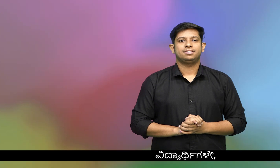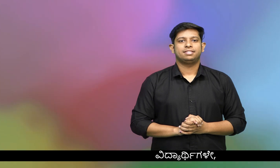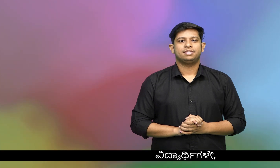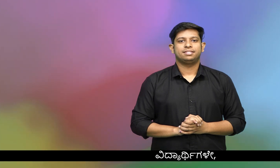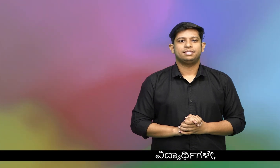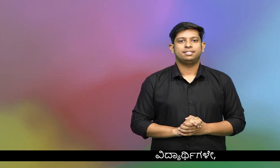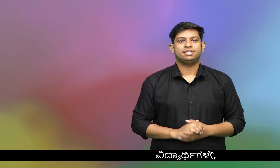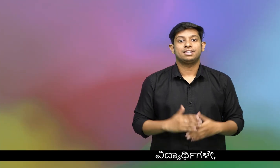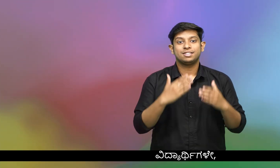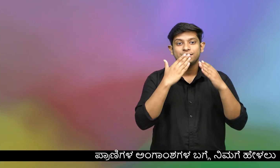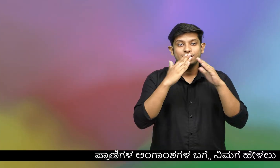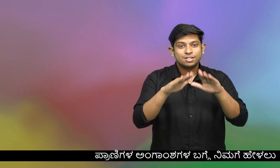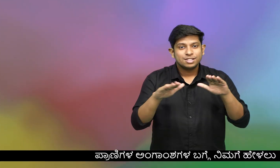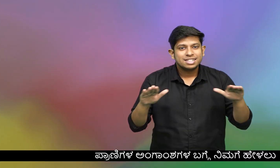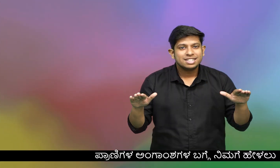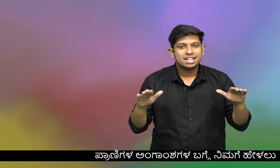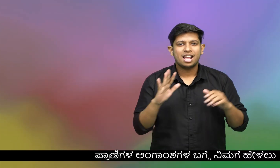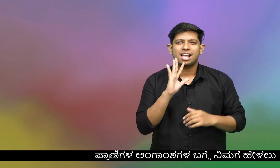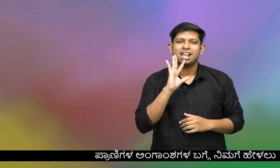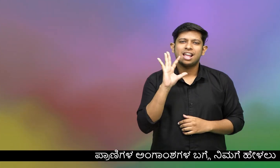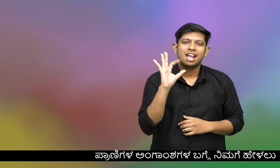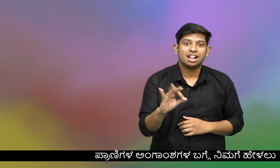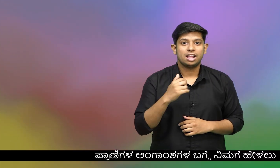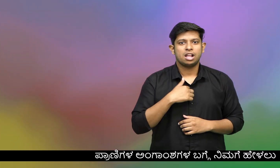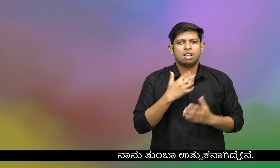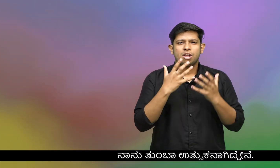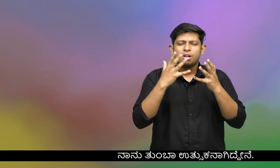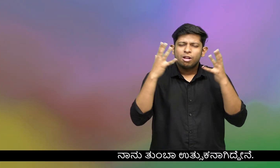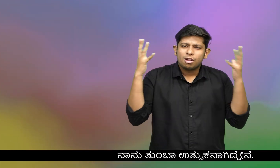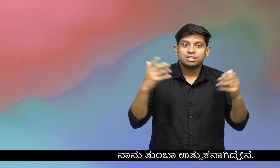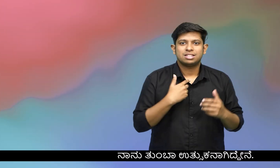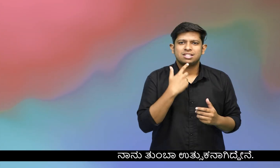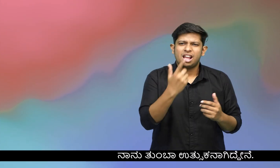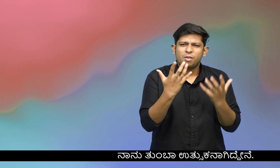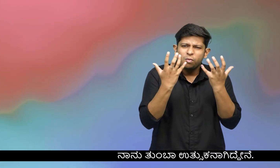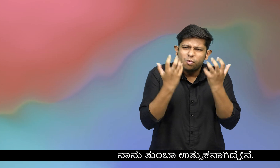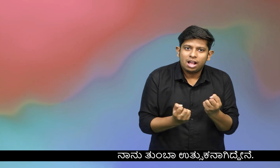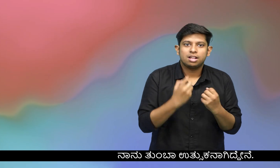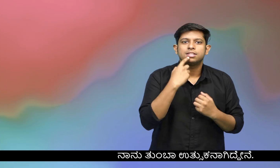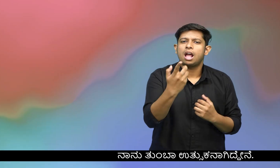ವಿದ್ಯಾರ್ಥಿಗಳೇ? ಪ್ರಾಣಿಗಳ ಅಂಗಾಂಶಗಳ ಬಗ್ಗೆ ನಿಮಗೆ ಹೇಳಲು ನಾನು ತುಂಬ ಉತ್ಸುಕನಾಗಿದ್ದೇನೆ,